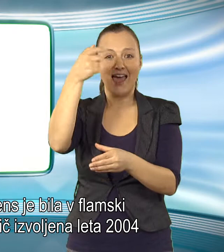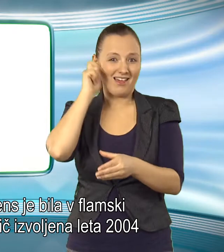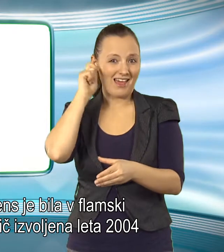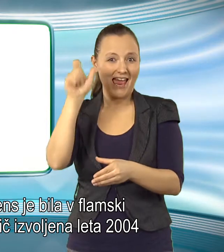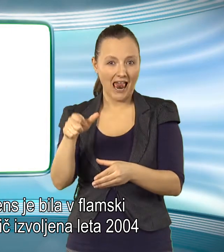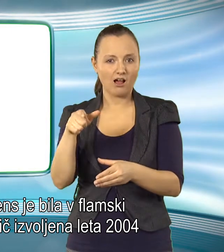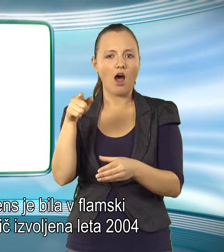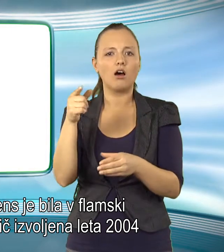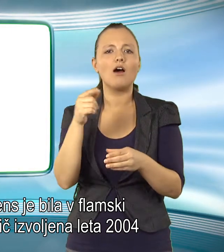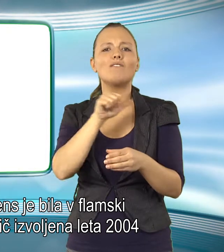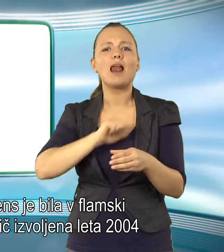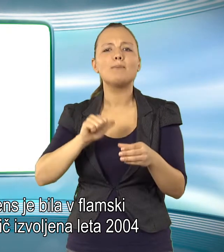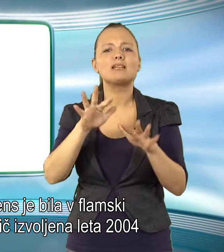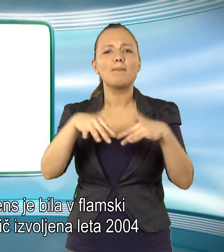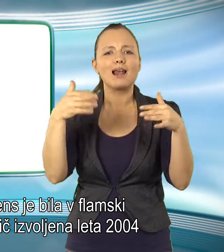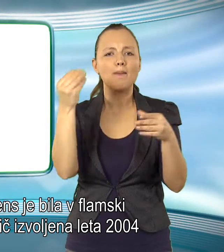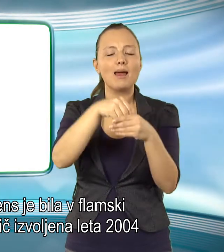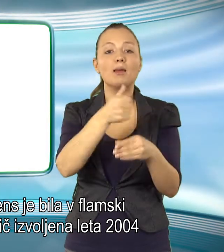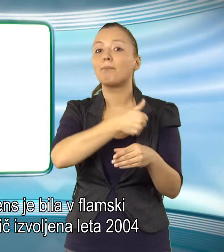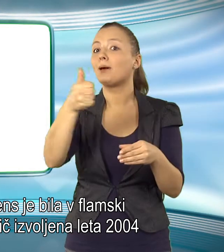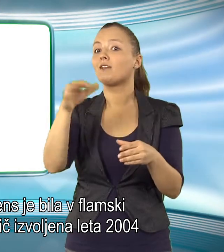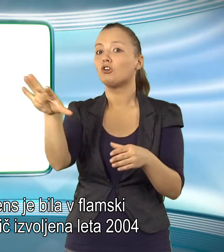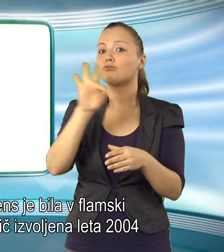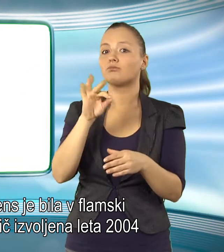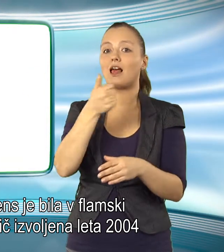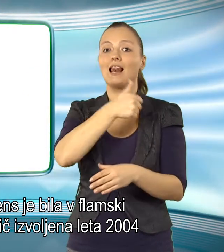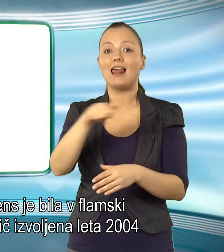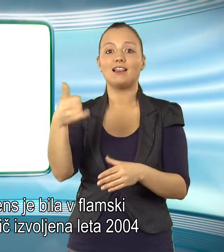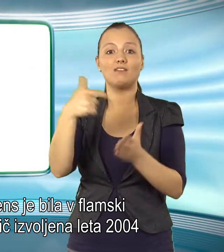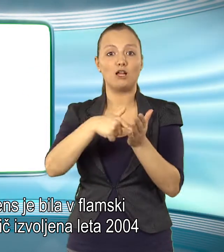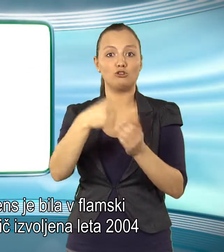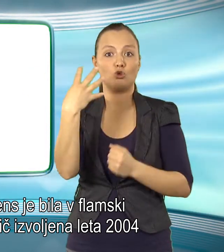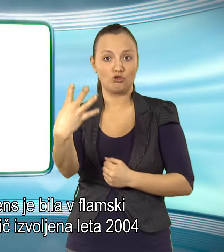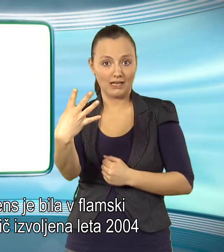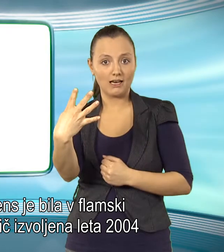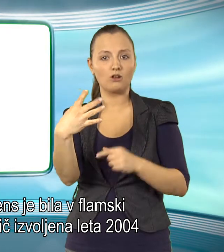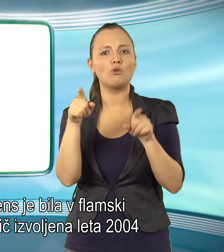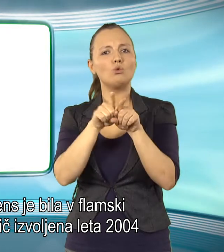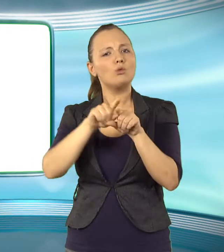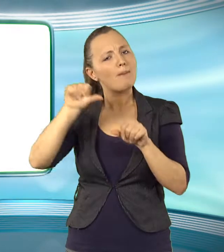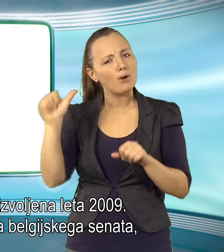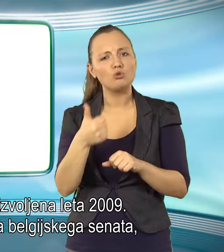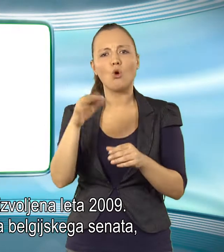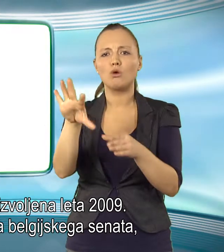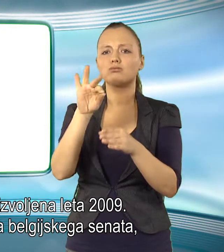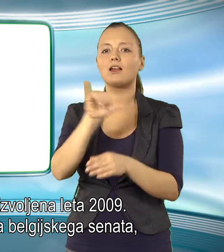Helga Stevens je bila v flamski parlament prvič izvoljena leta 2004 in ponovno izvoljena leta